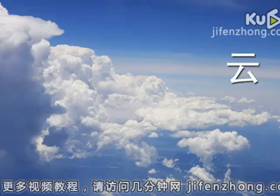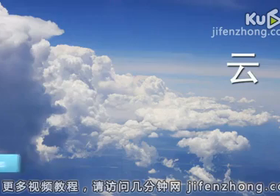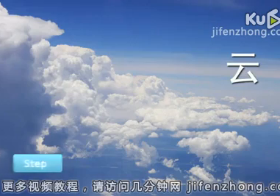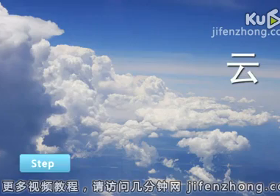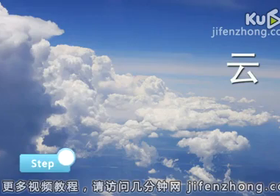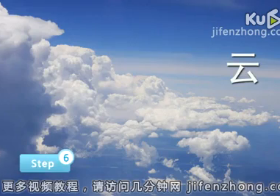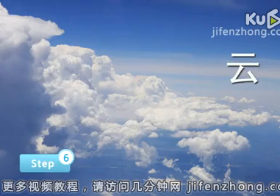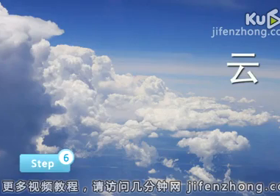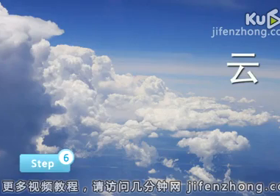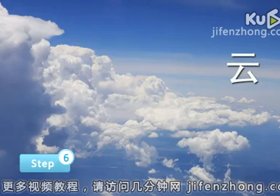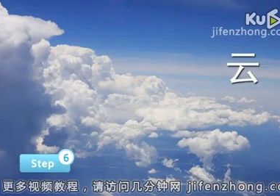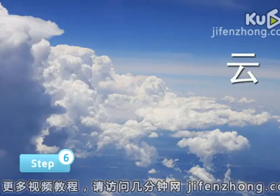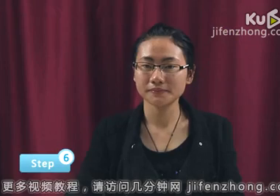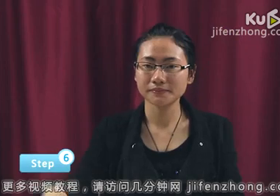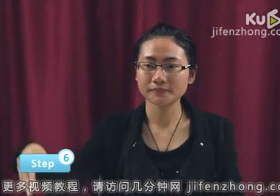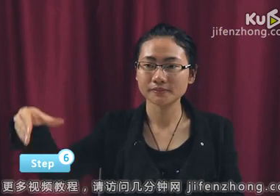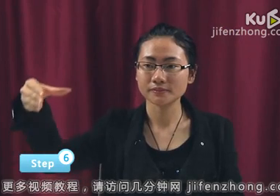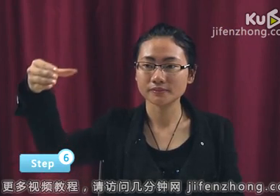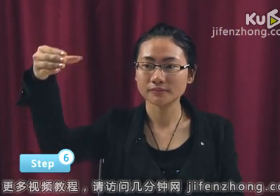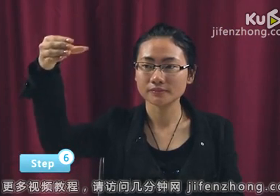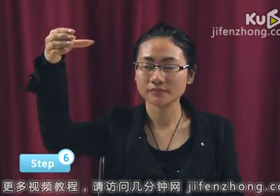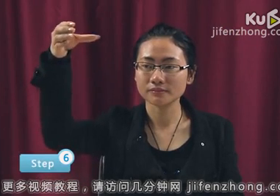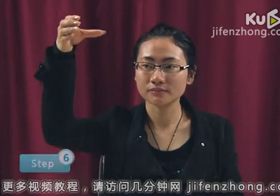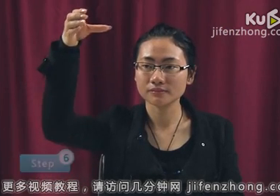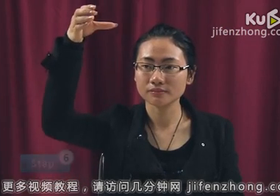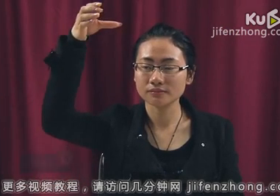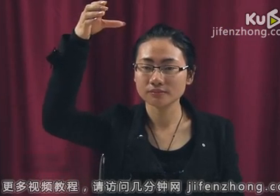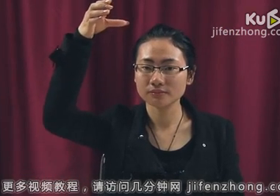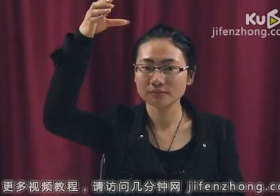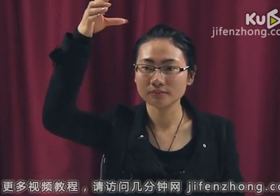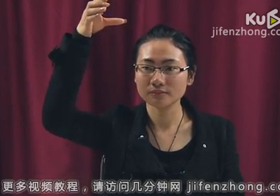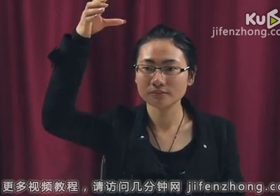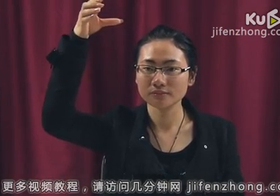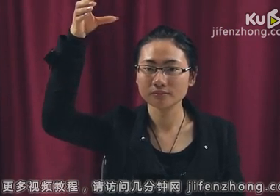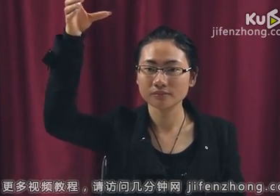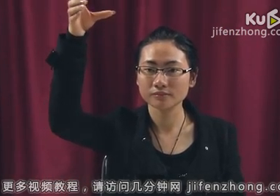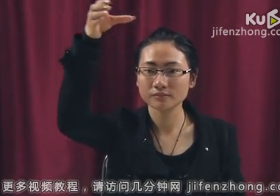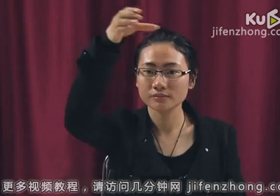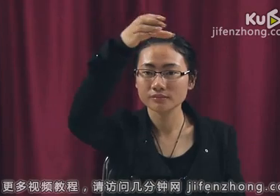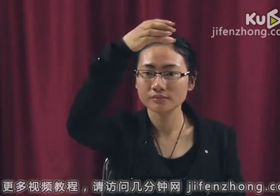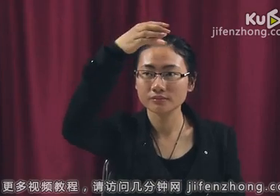第六步，云。右手五指微曲，在头部上方转一圈，表示天上有云。